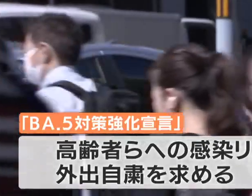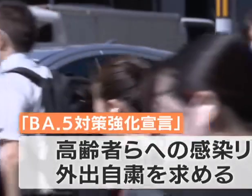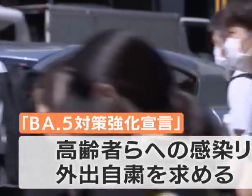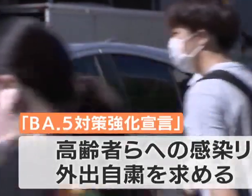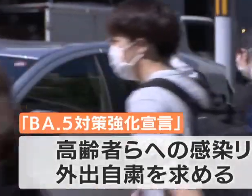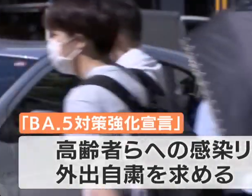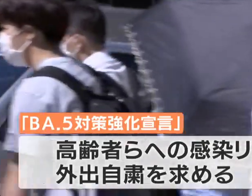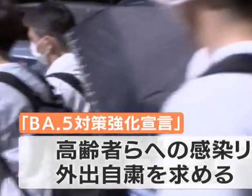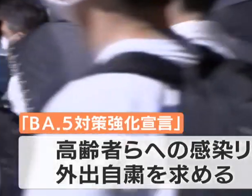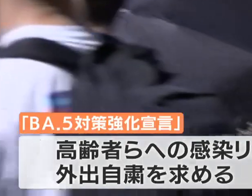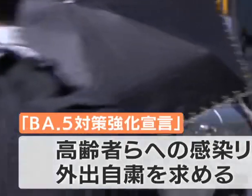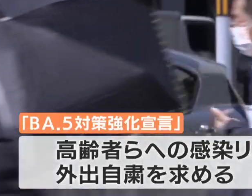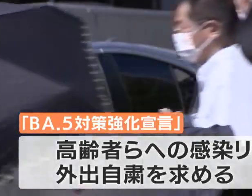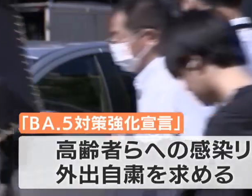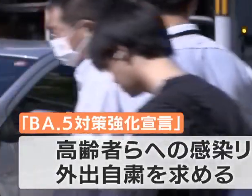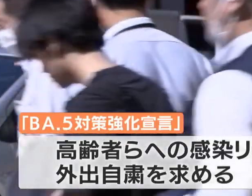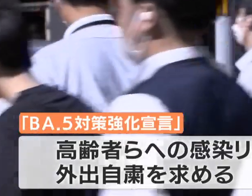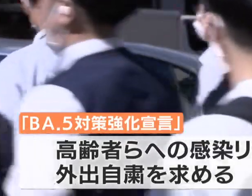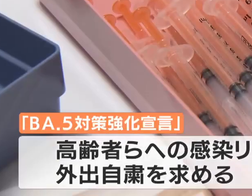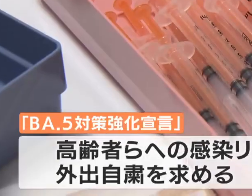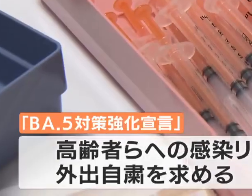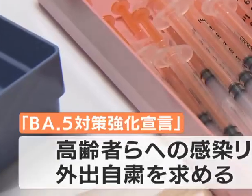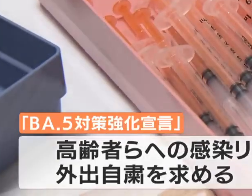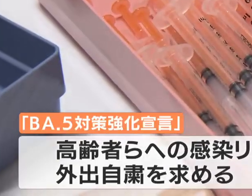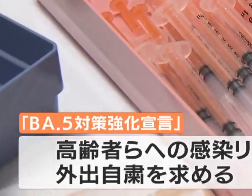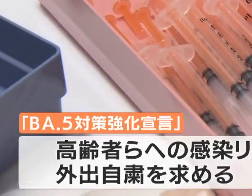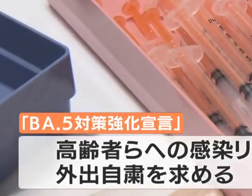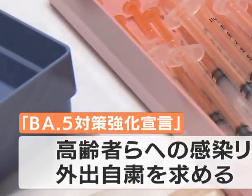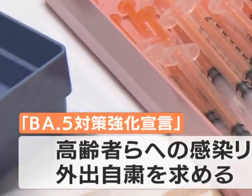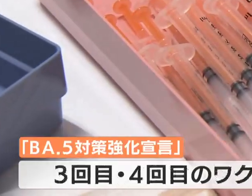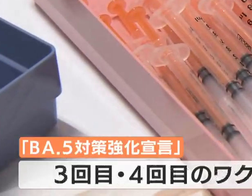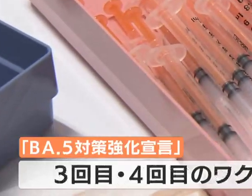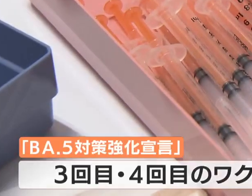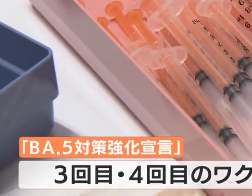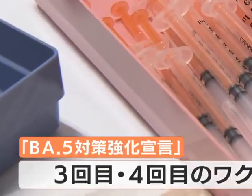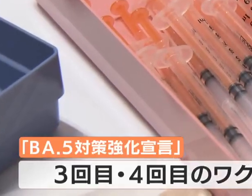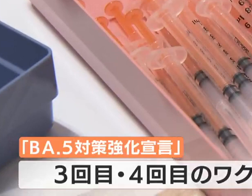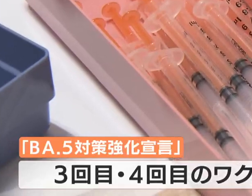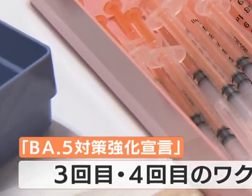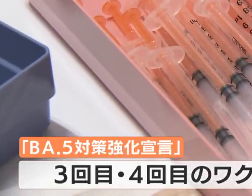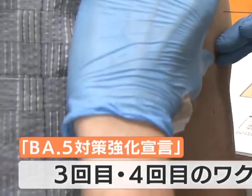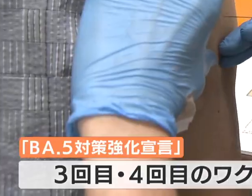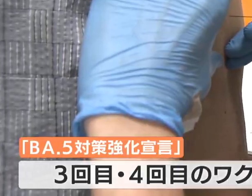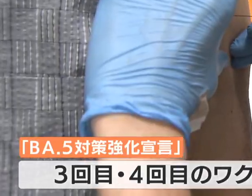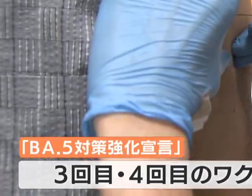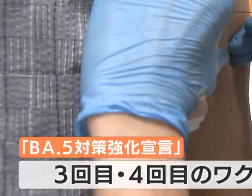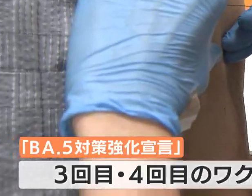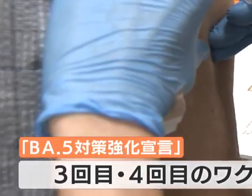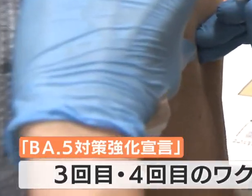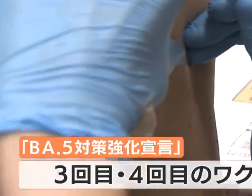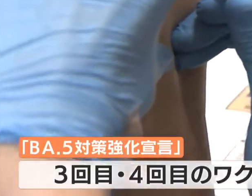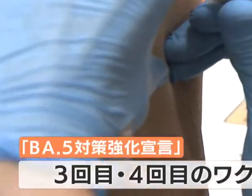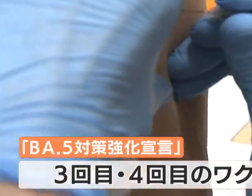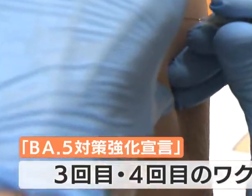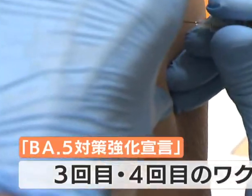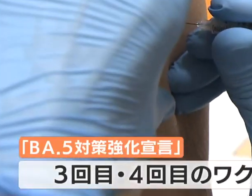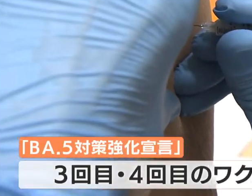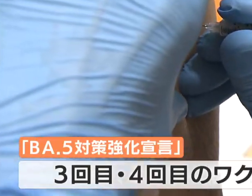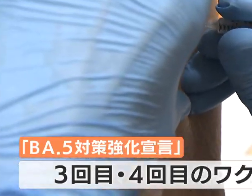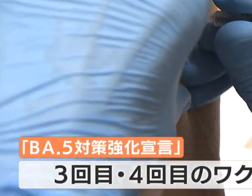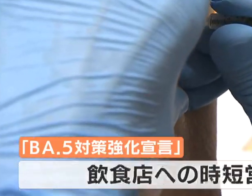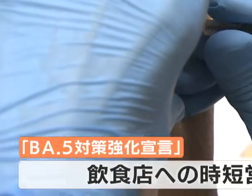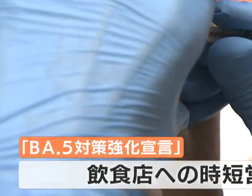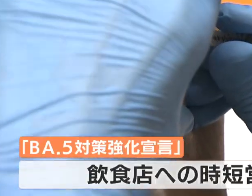は高齢者らに感染リスクの高い場所への外出の自粛を求めたり3回目は4回目のワクチン接種を呼び掛けたりするもの